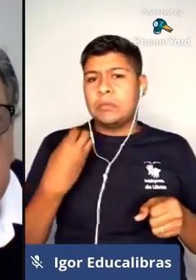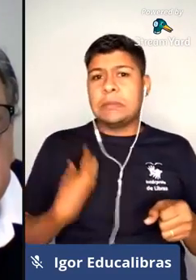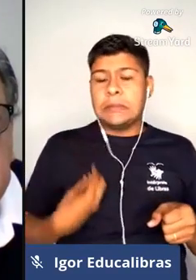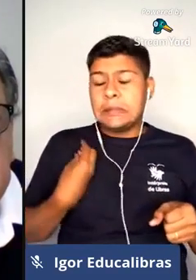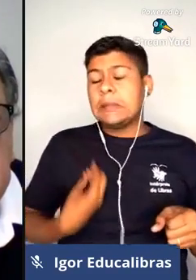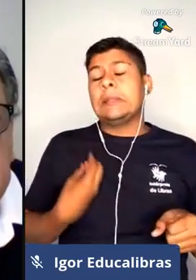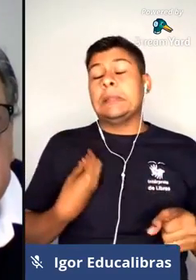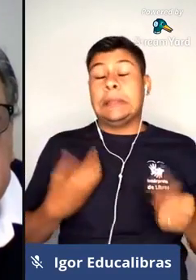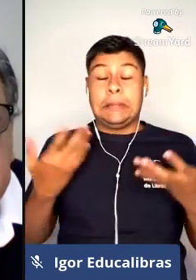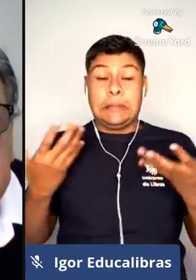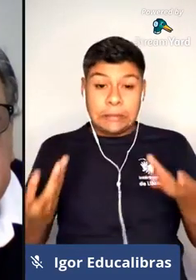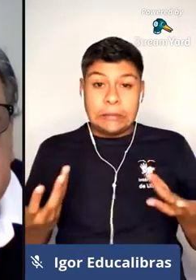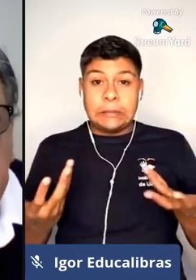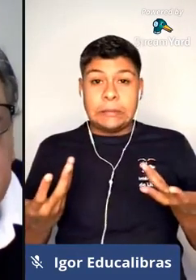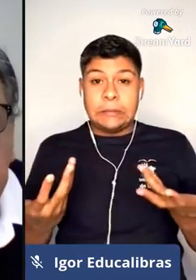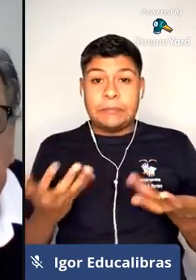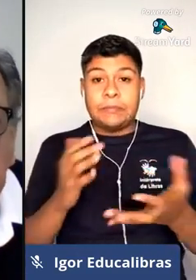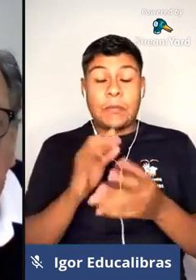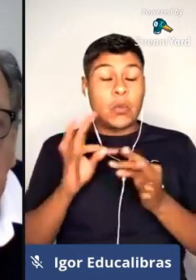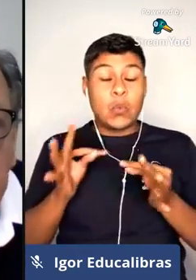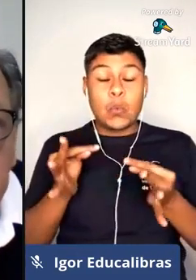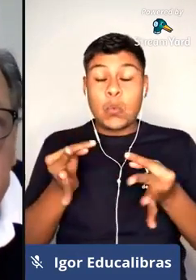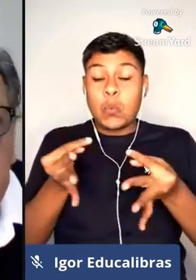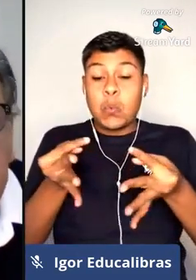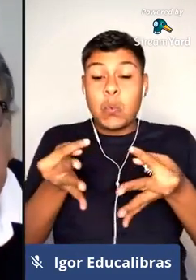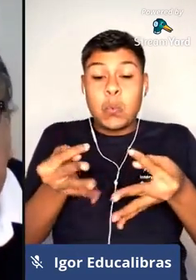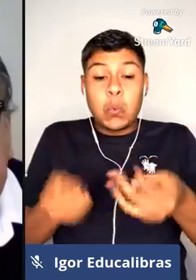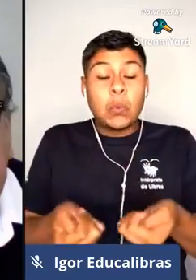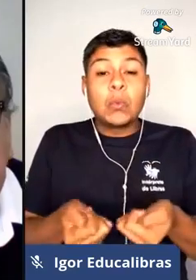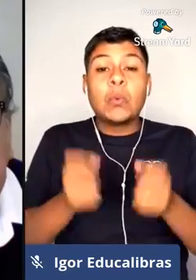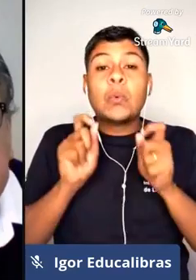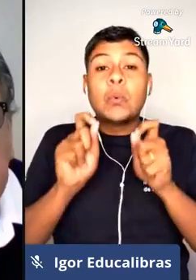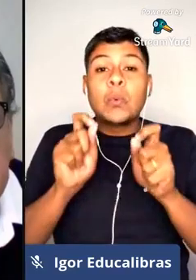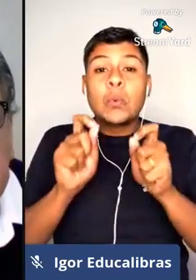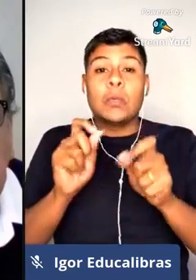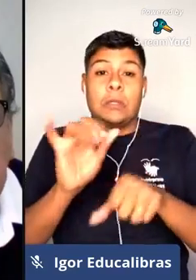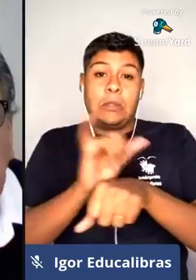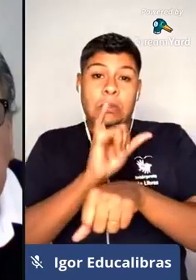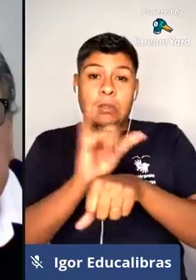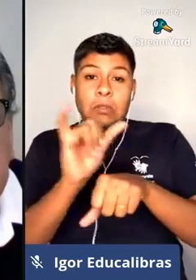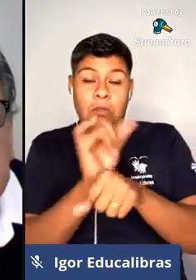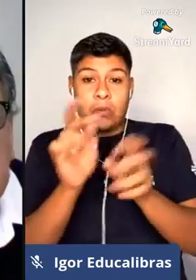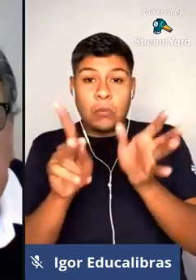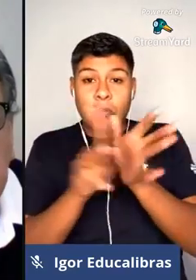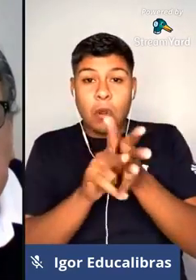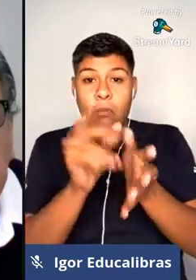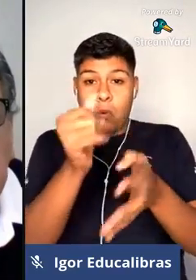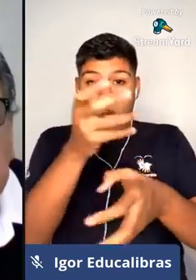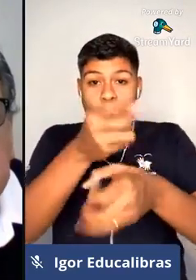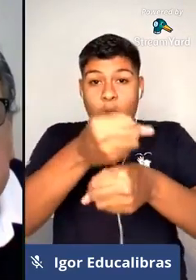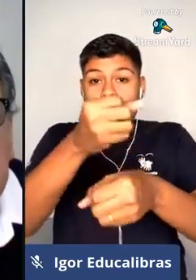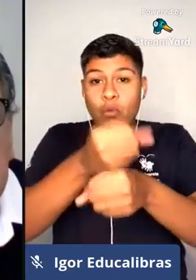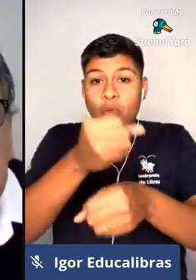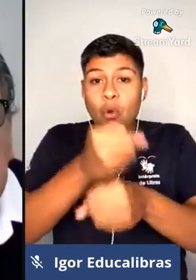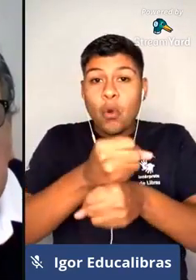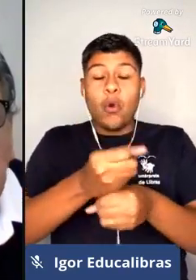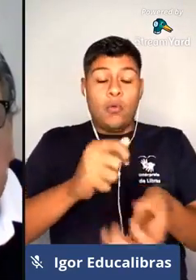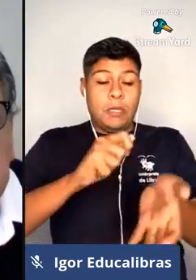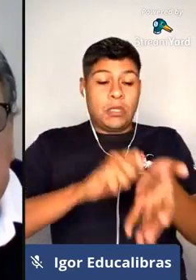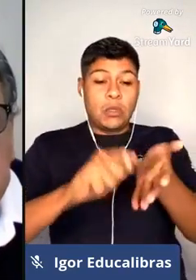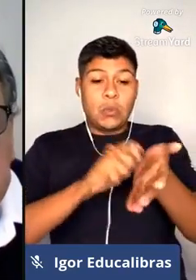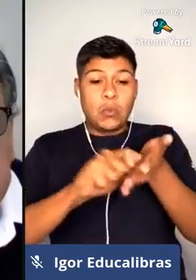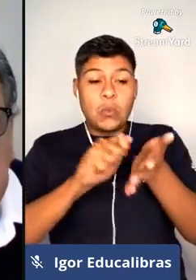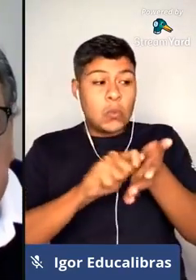dos ovos. Tudo isso aí levei para processos econômicos, estrutura de custo,